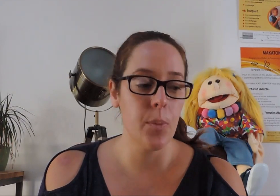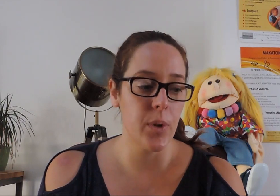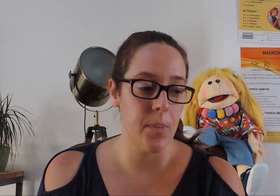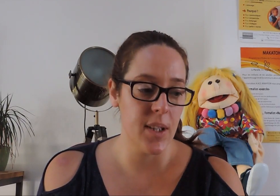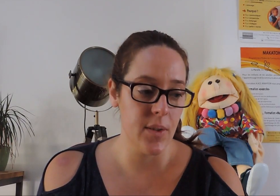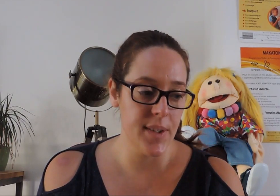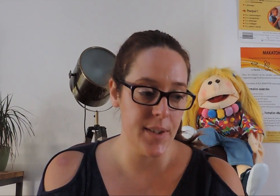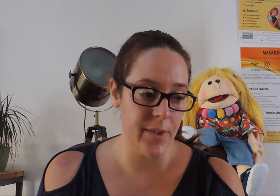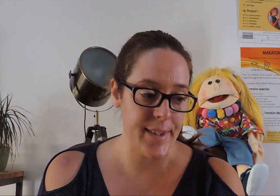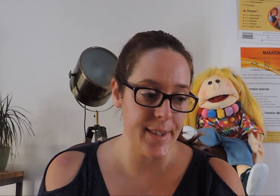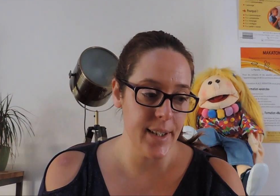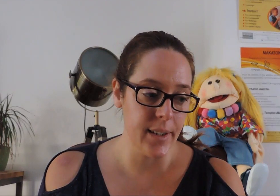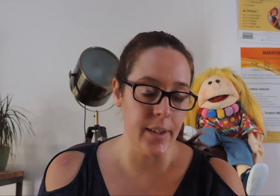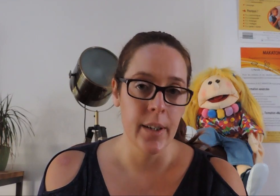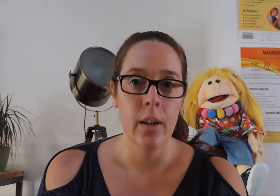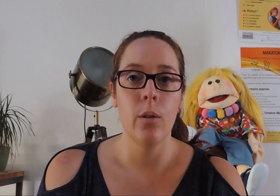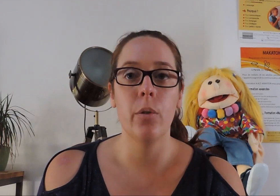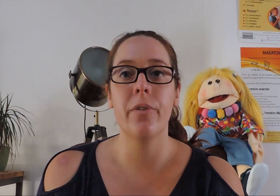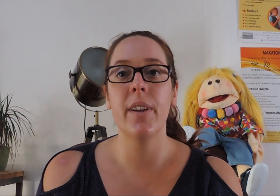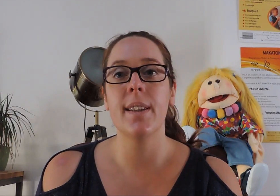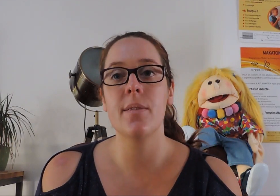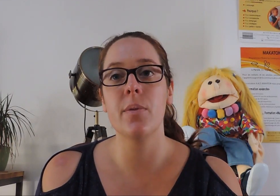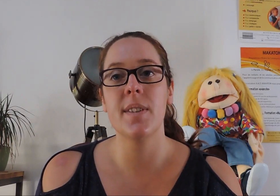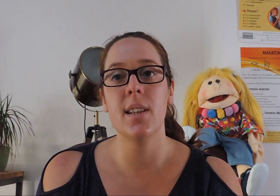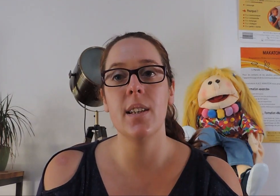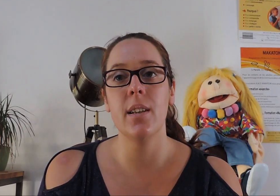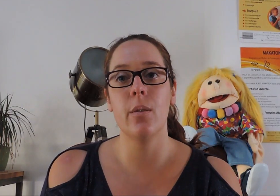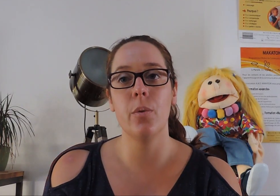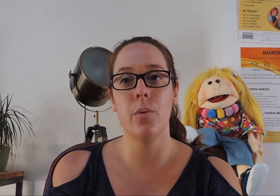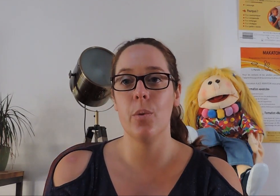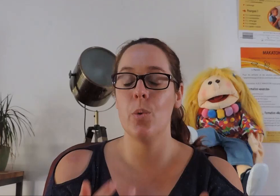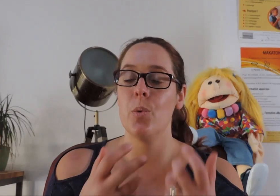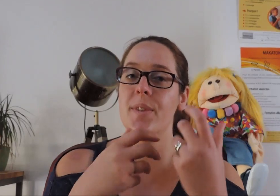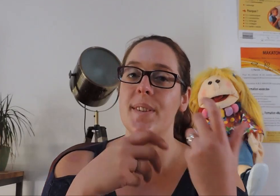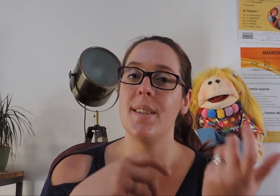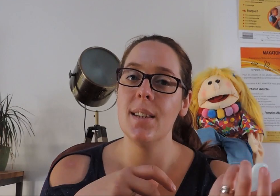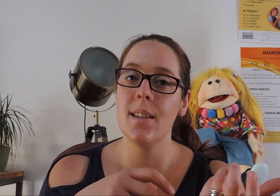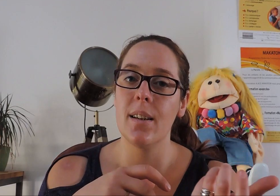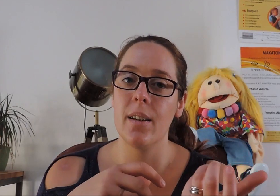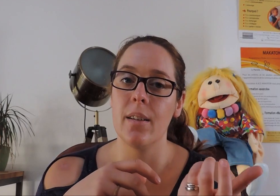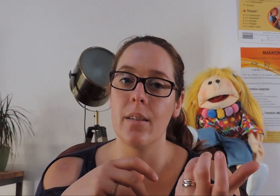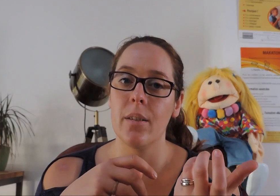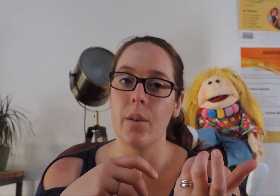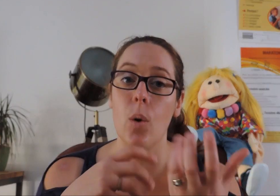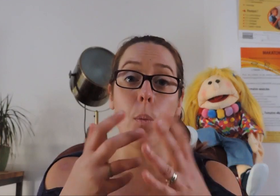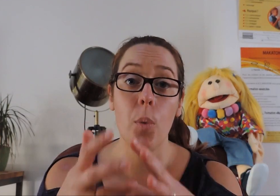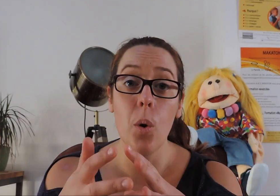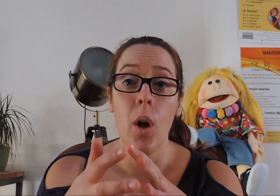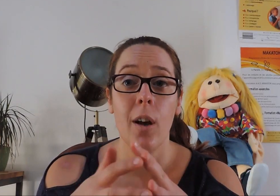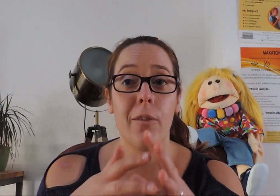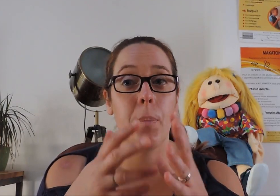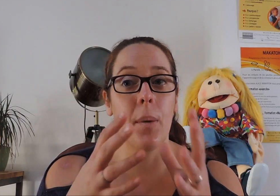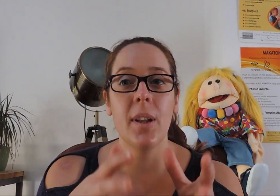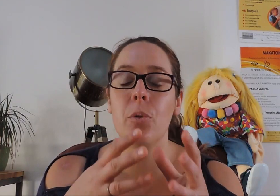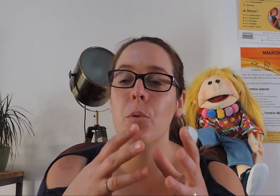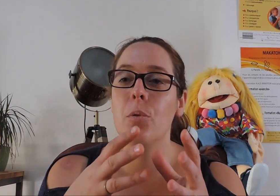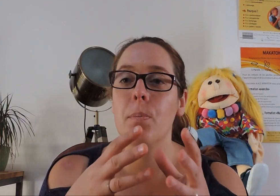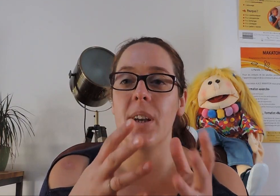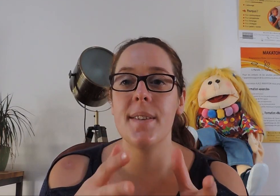dirais que pour des personnes dysphasiques le fait d'associer le signe au mot va permettre de de